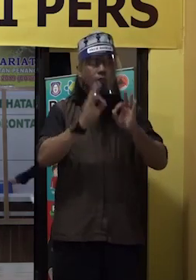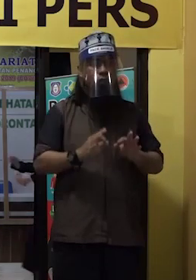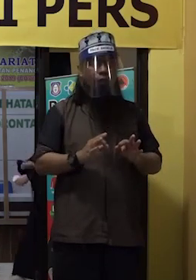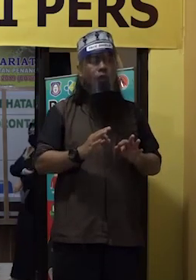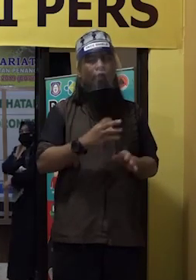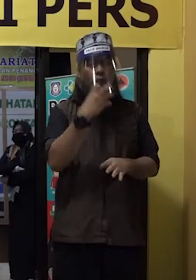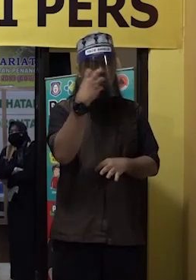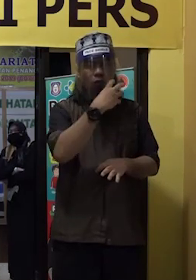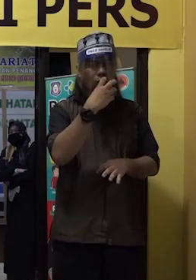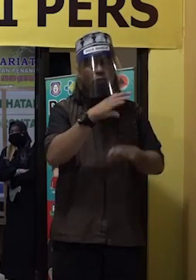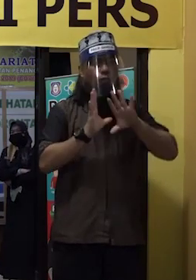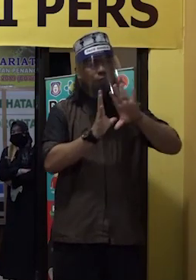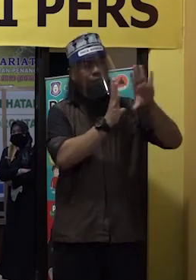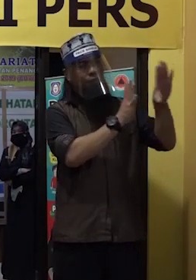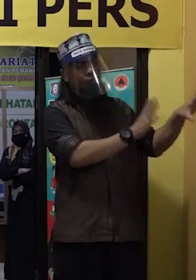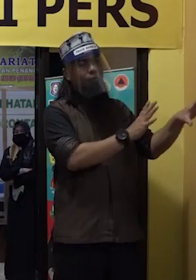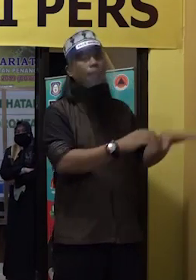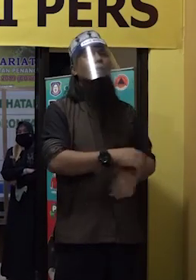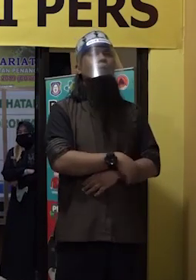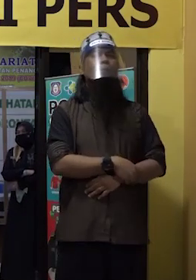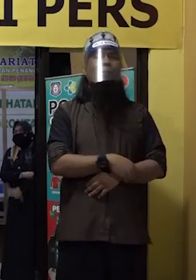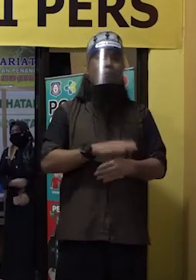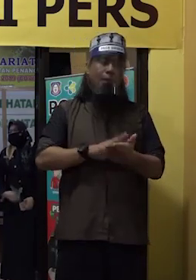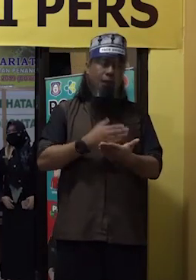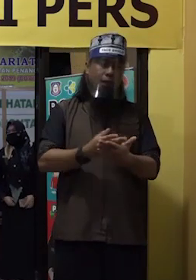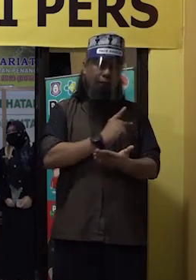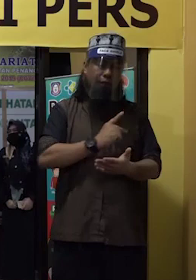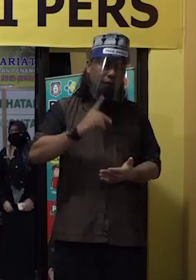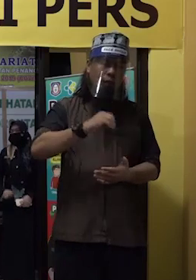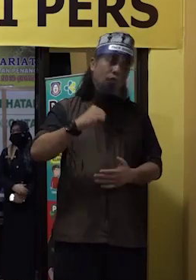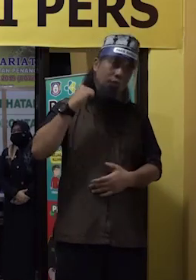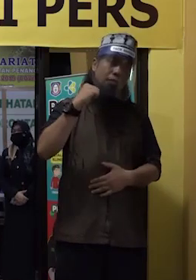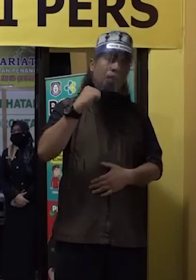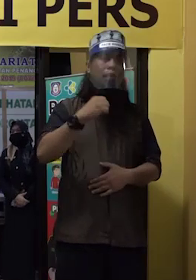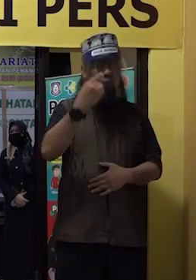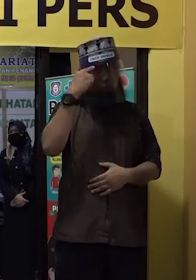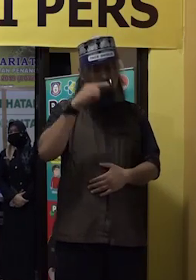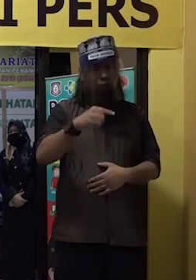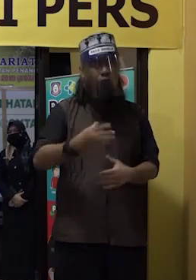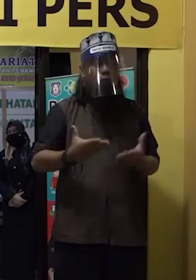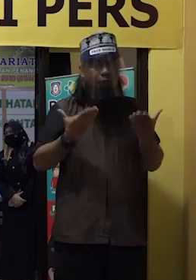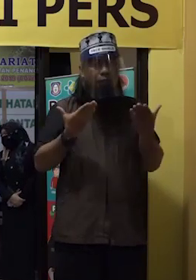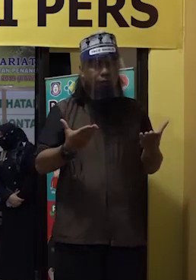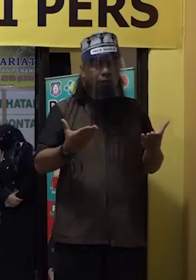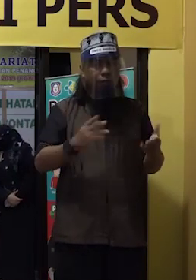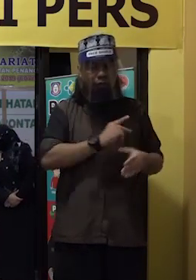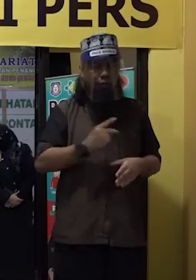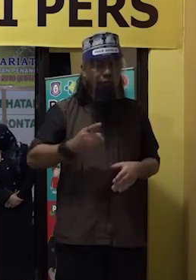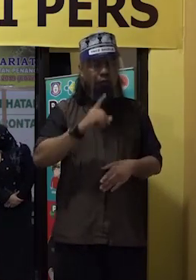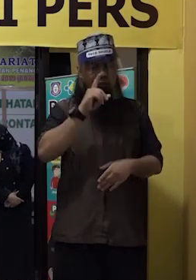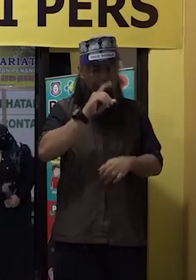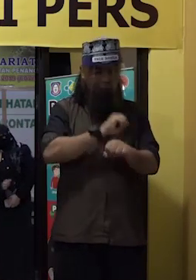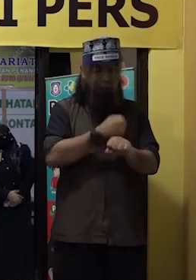ini kembali menjadi hijau, bebas dari wabah COVID-19 ini, tentu dengan kedisiplinan kita